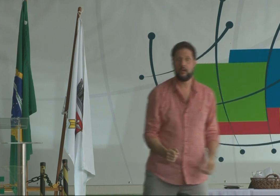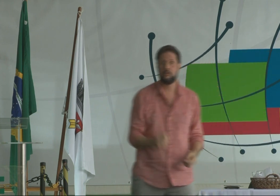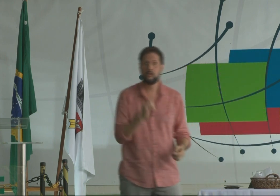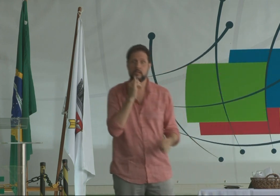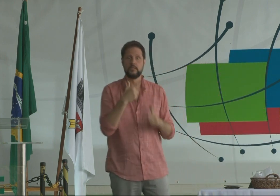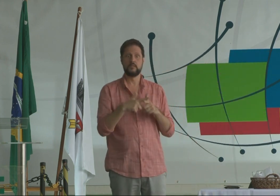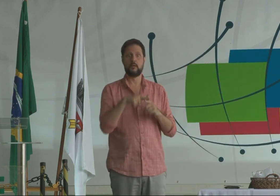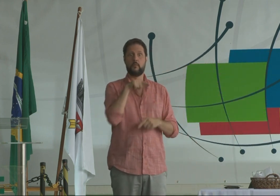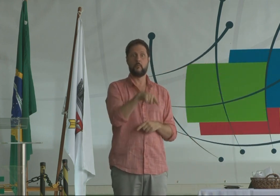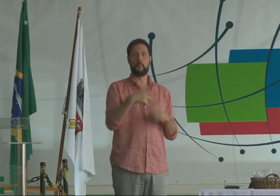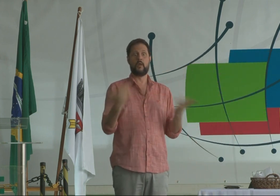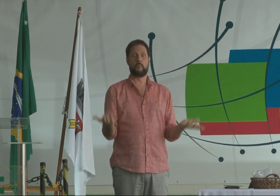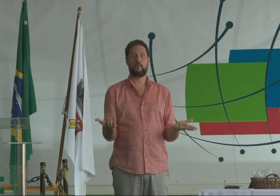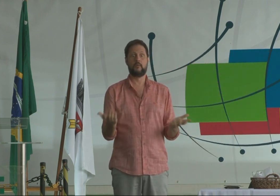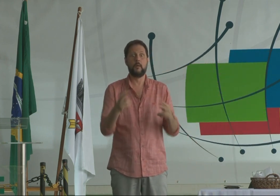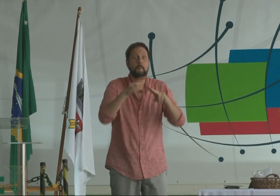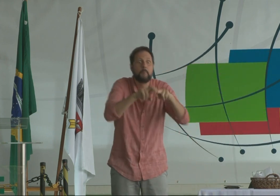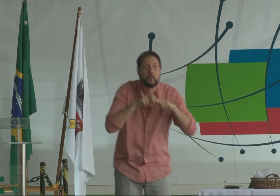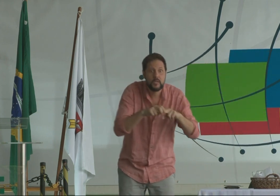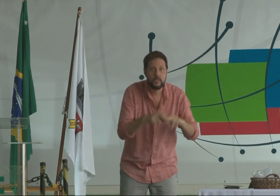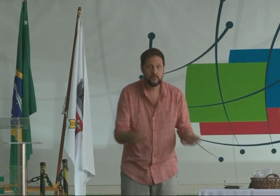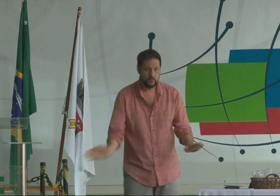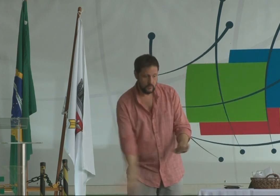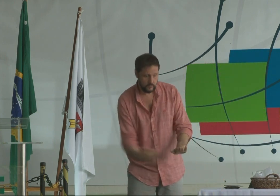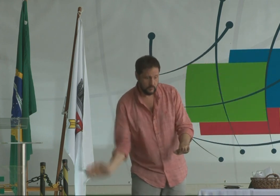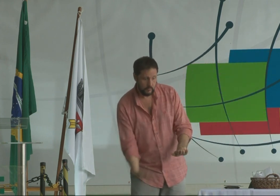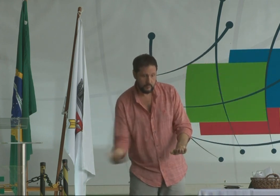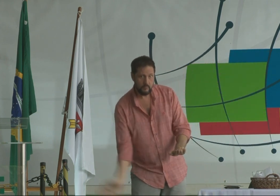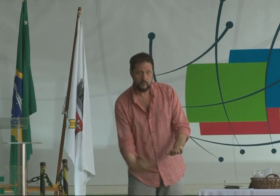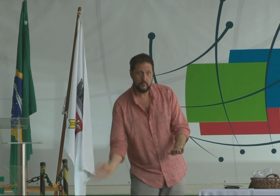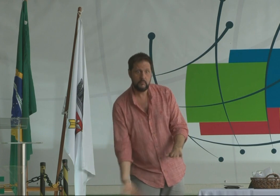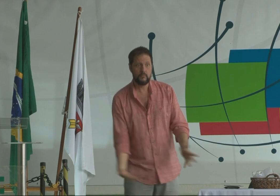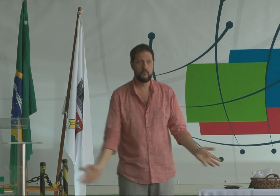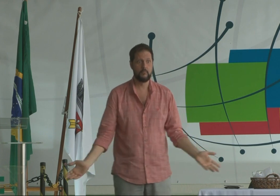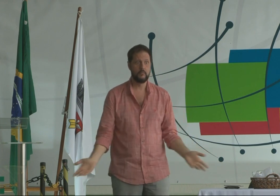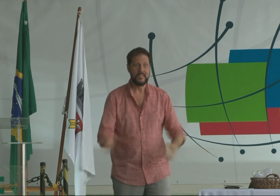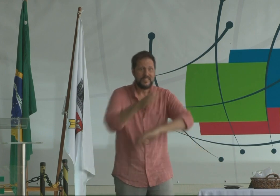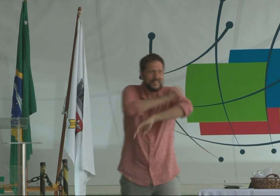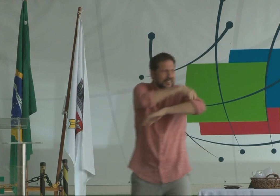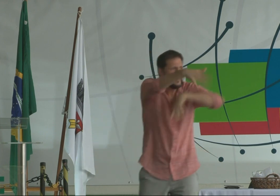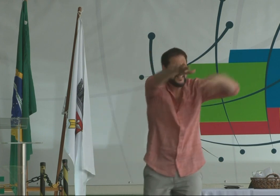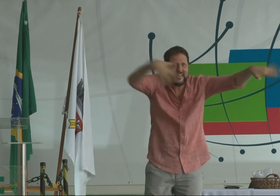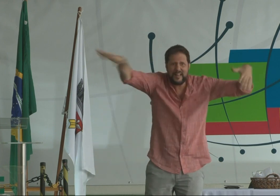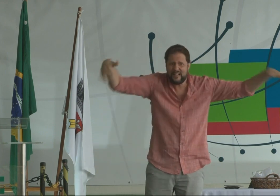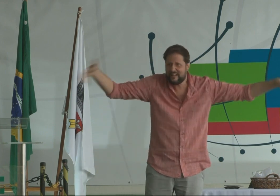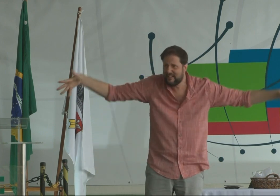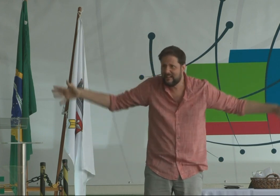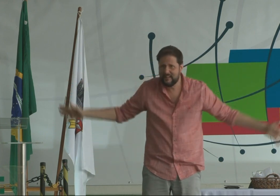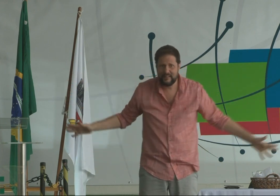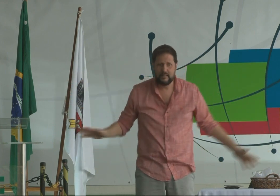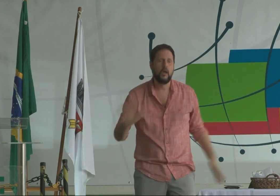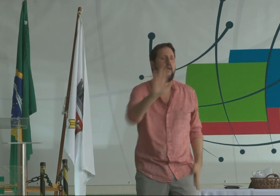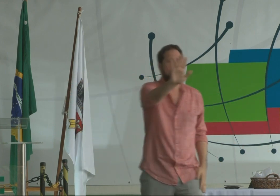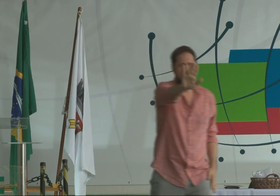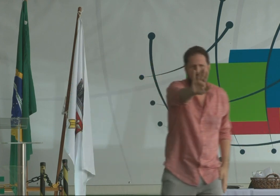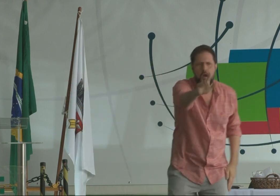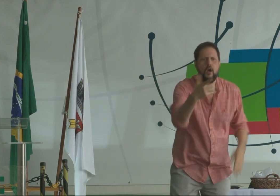Um professor surdo, isso não existe. Isso é um problema. Então, por isso, jogar debaixo do pano sempre, quer dizer, espalhar os surdos individualmente.